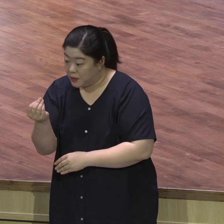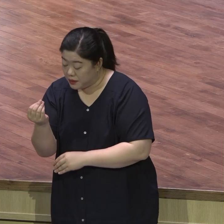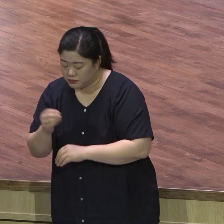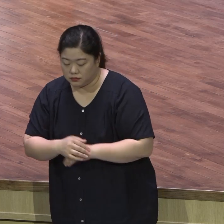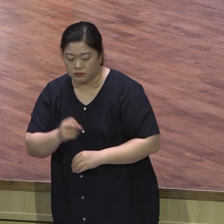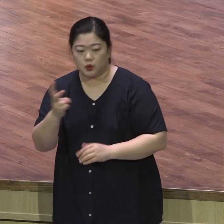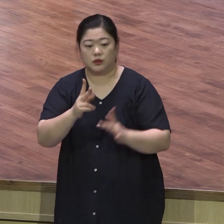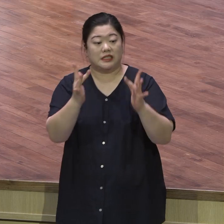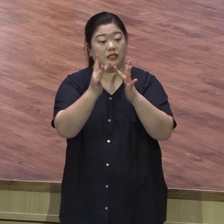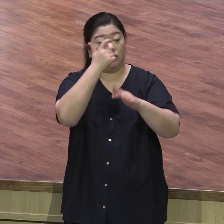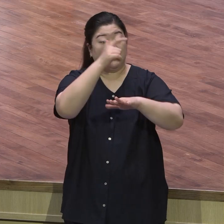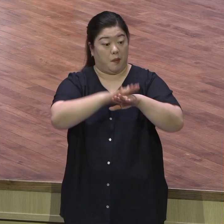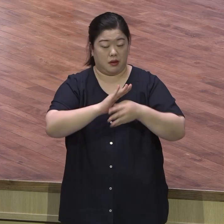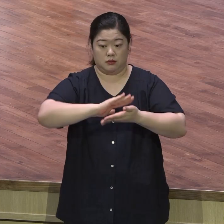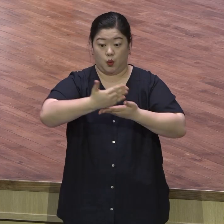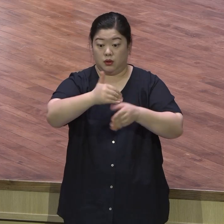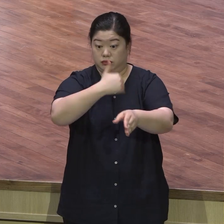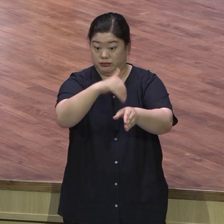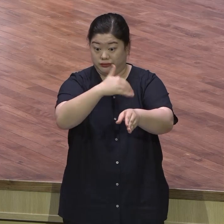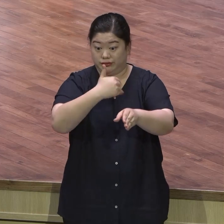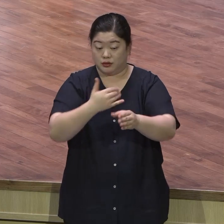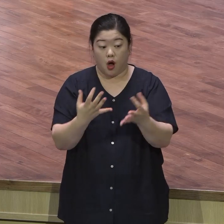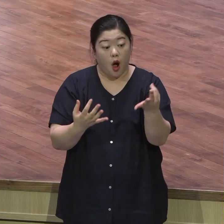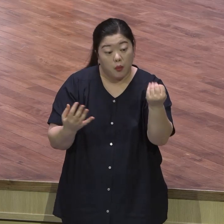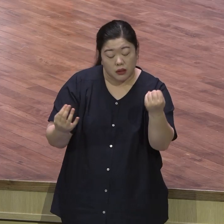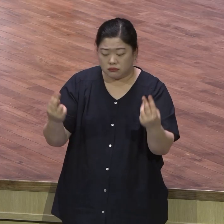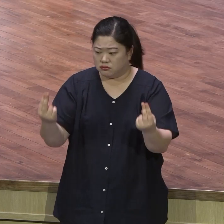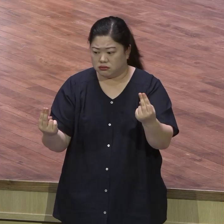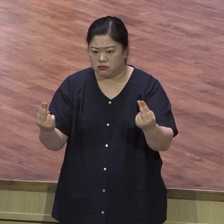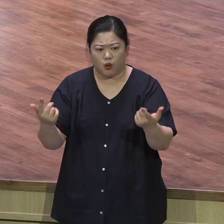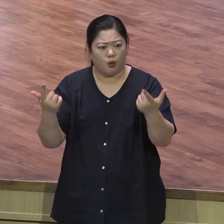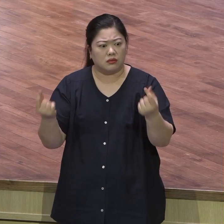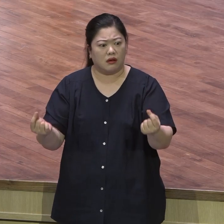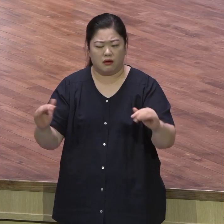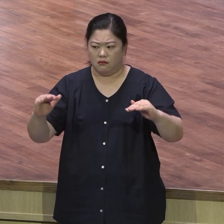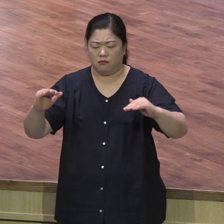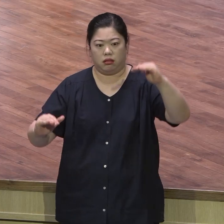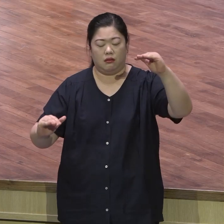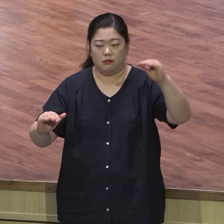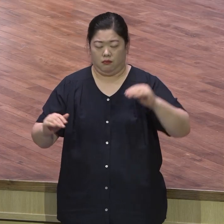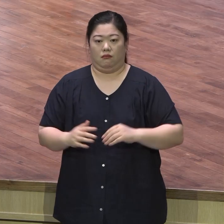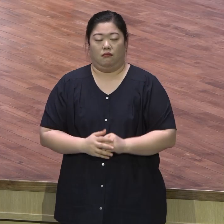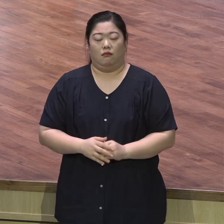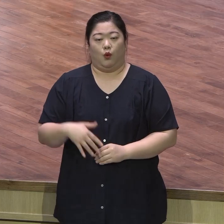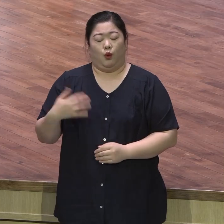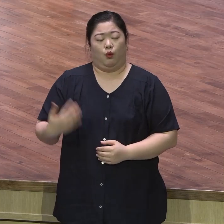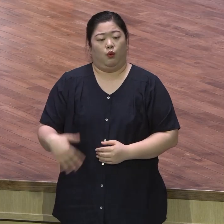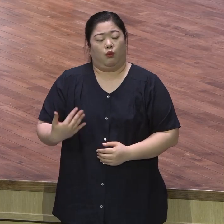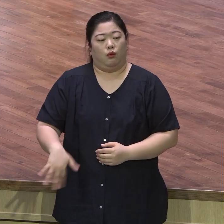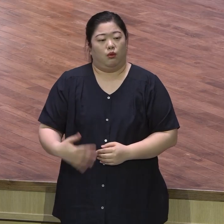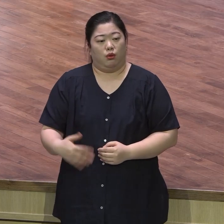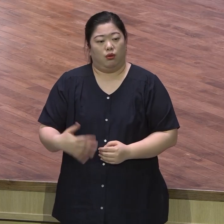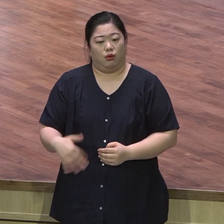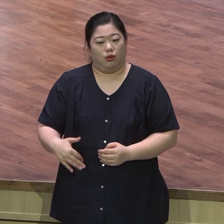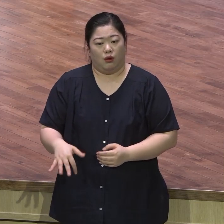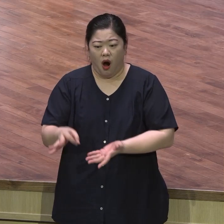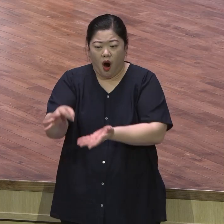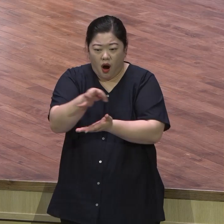하는 것을 느낄 수 있어요. 사실은 하나님 다음에 물질이잖아요. 근데 그 하나님 앞에